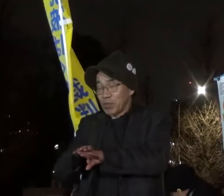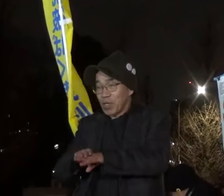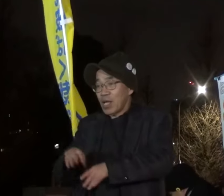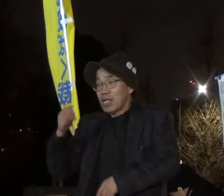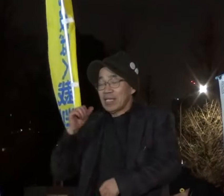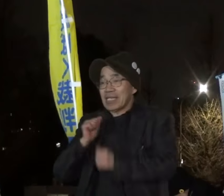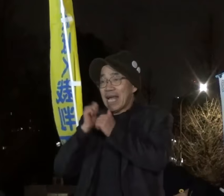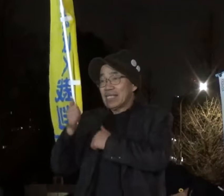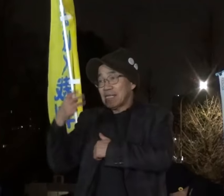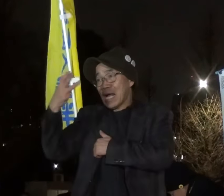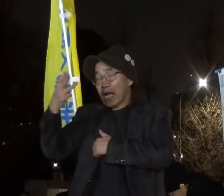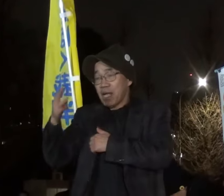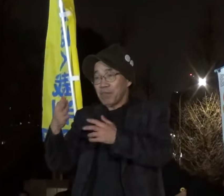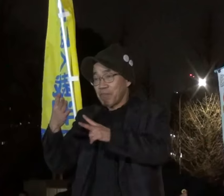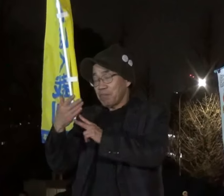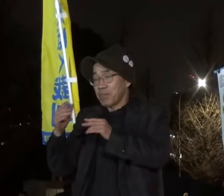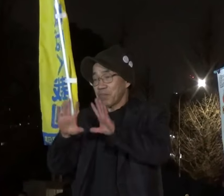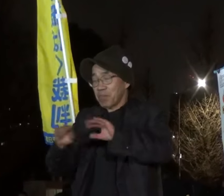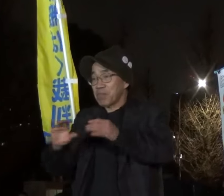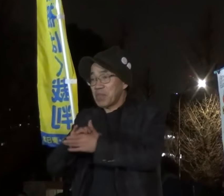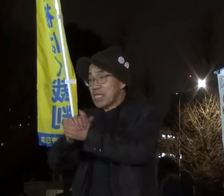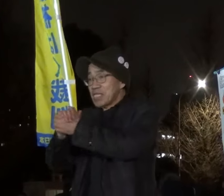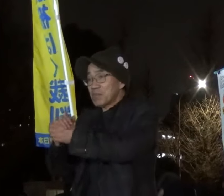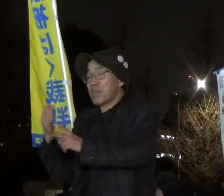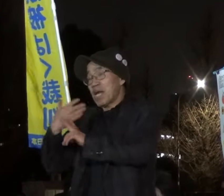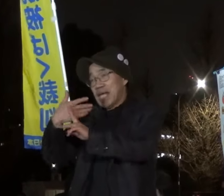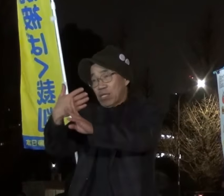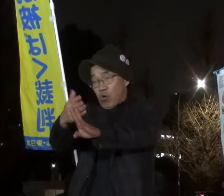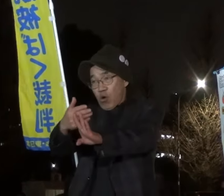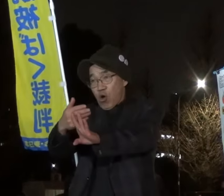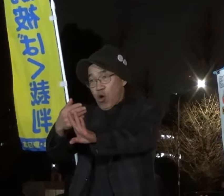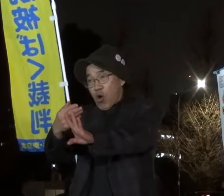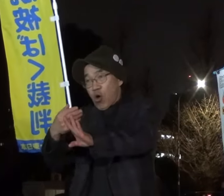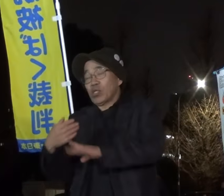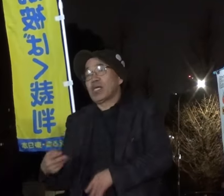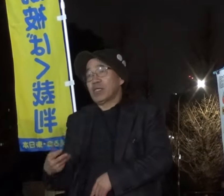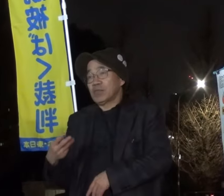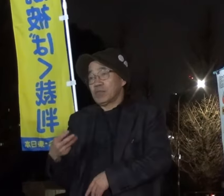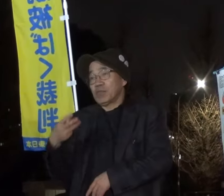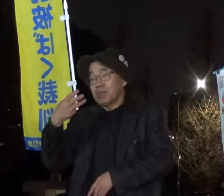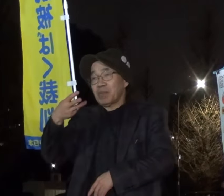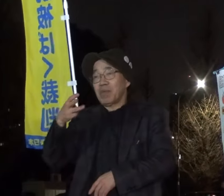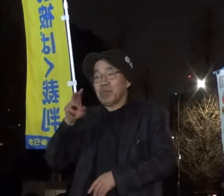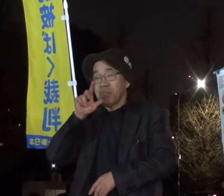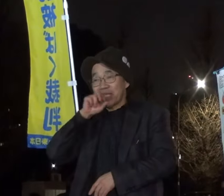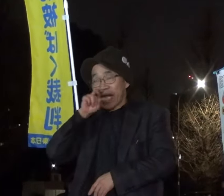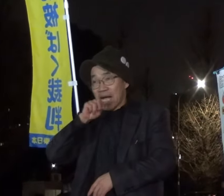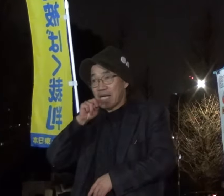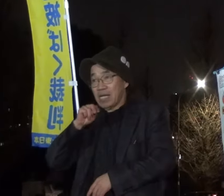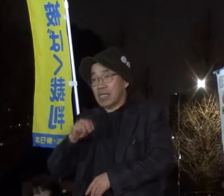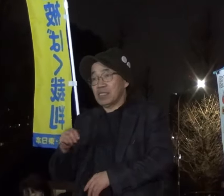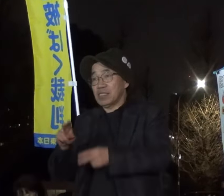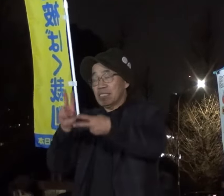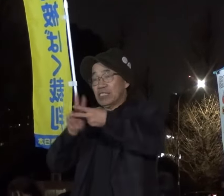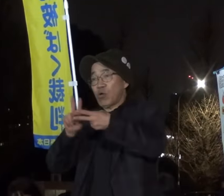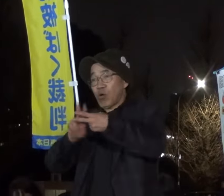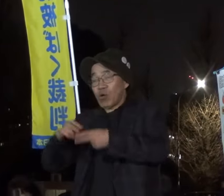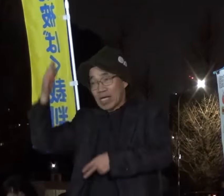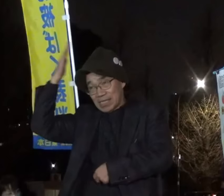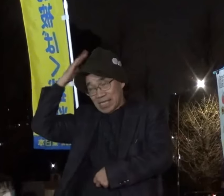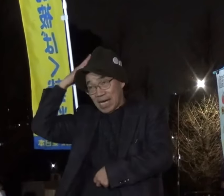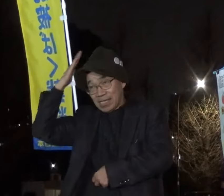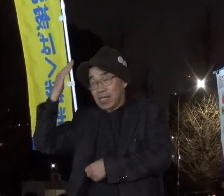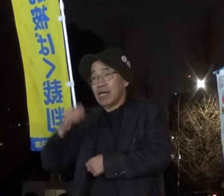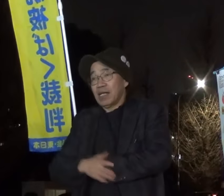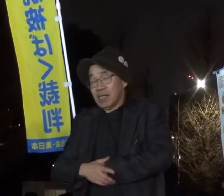レードが、武蔵野、吉祥寺、三鷹、井の頭、そこで開かれますというか